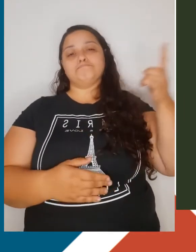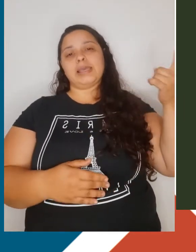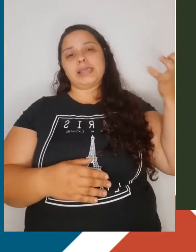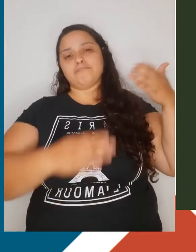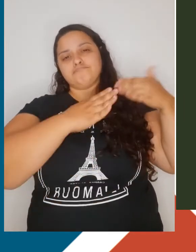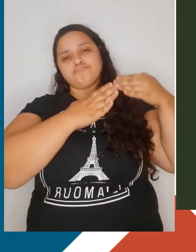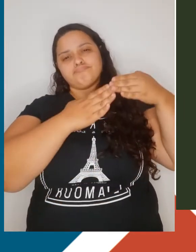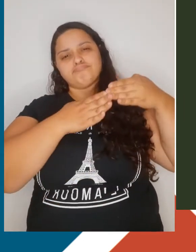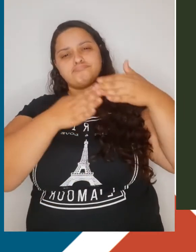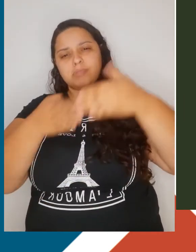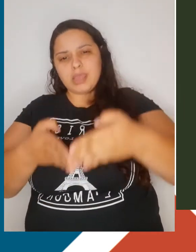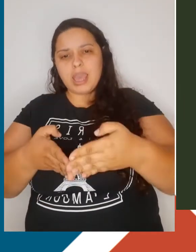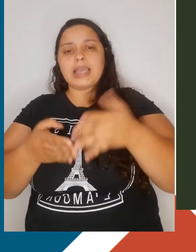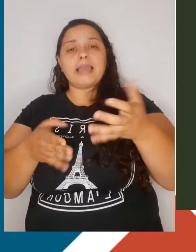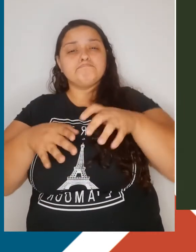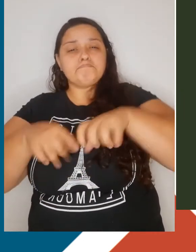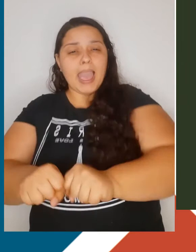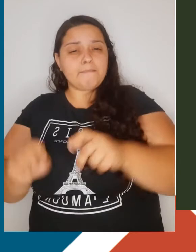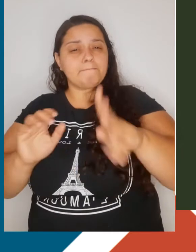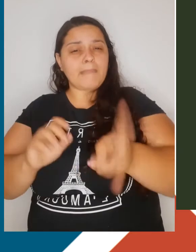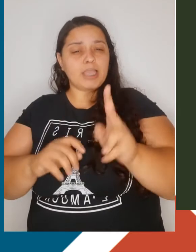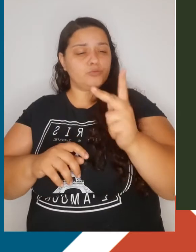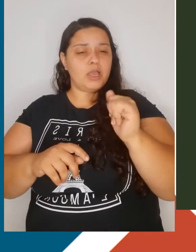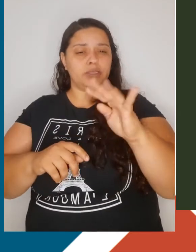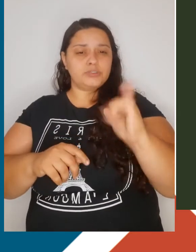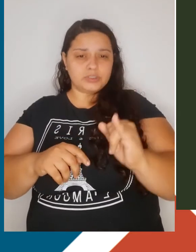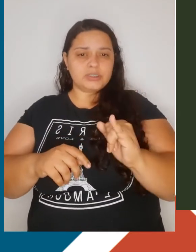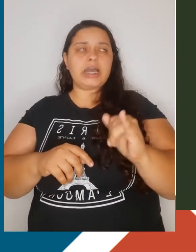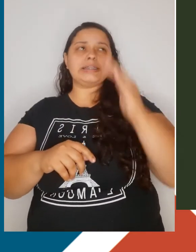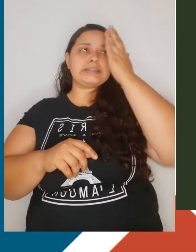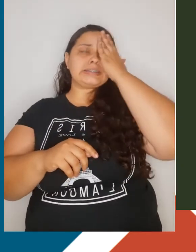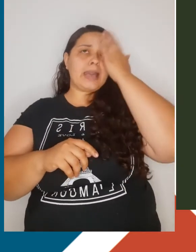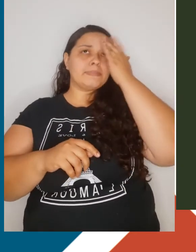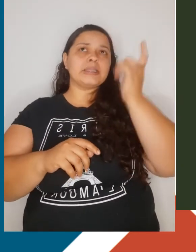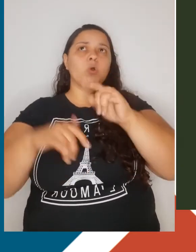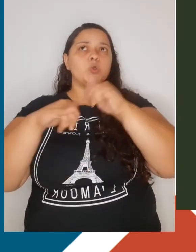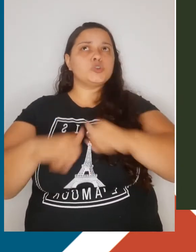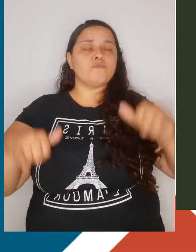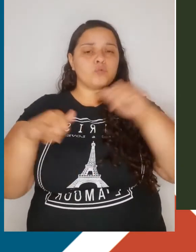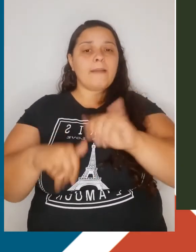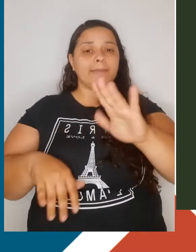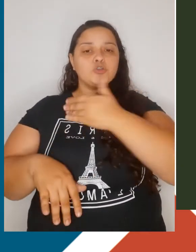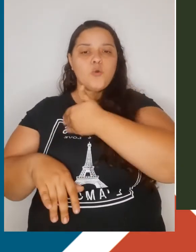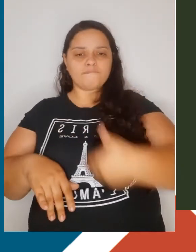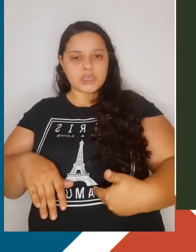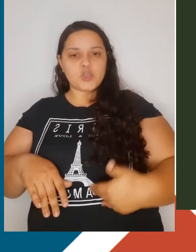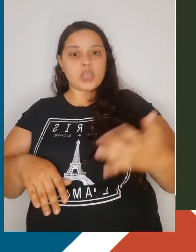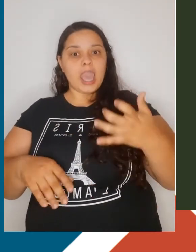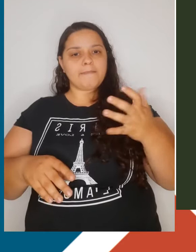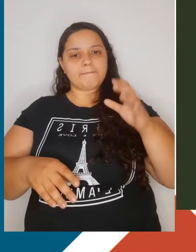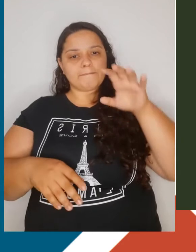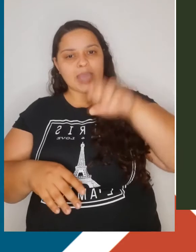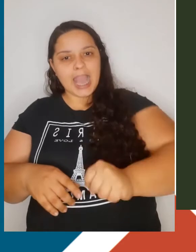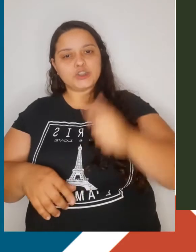uma expedição para a reconquista de São Domingos. E, ainda que até então não se divulgasse abertamente, o governo